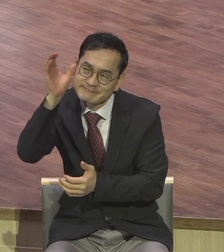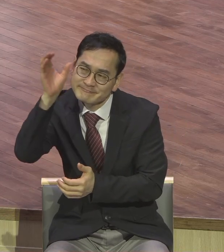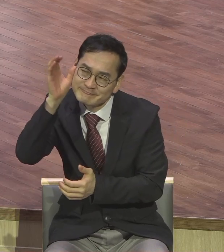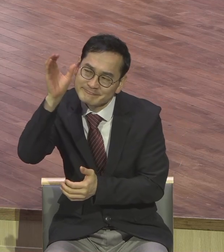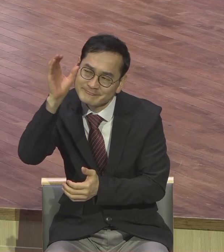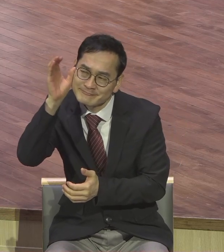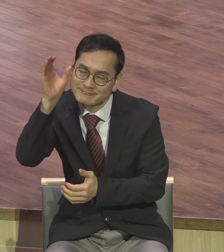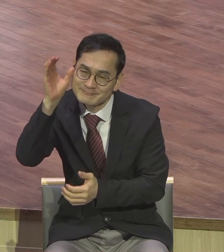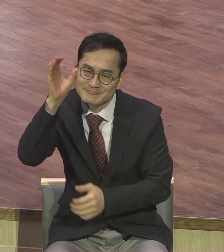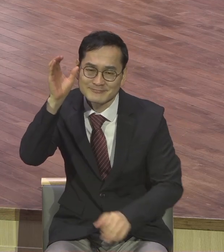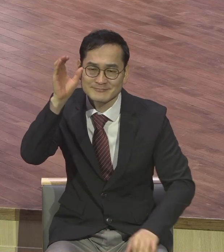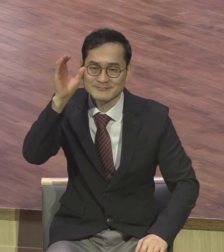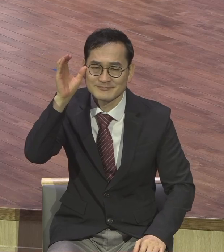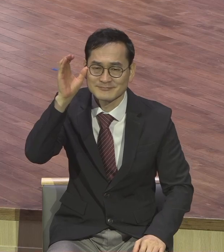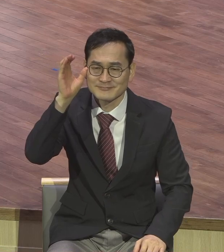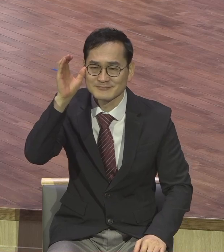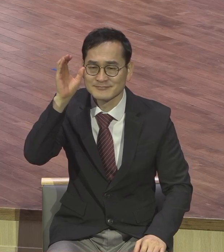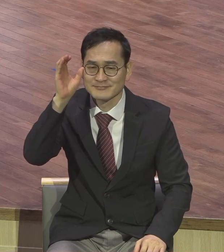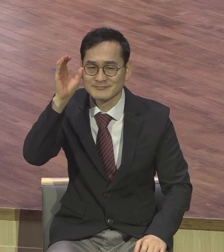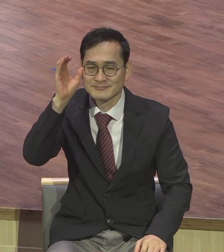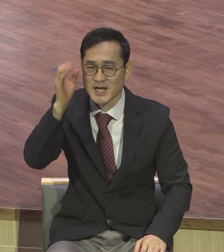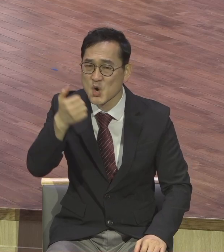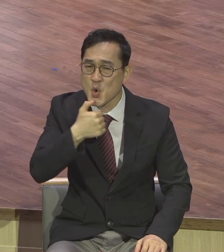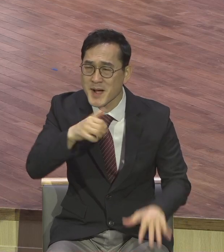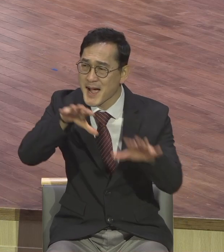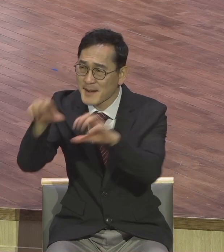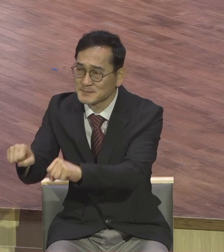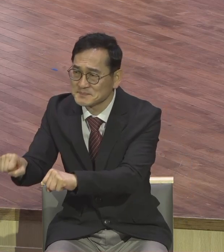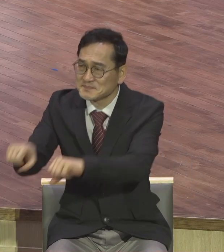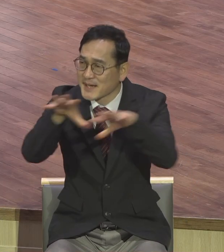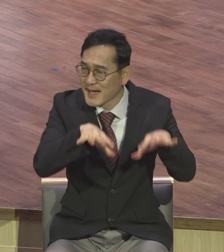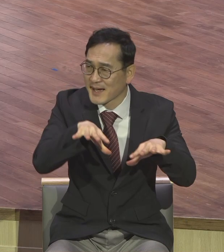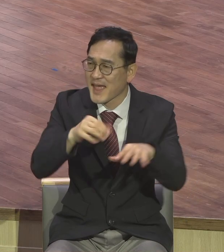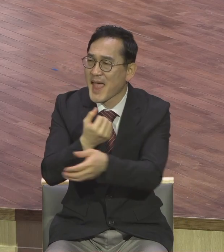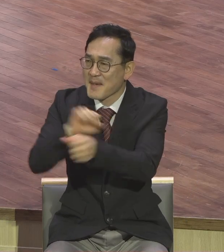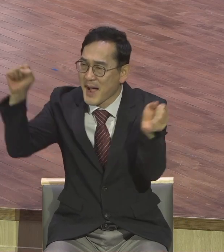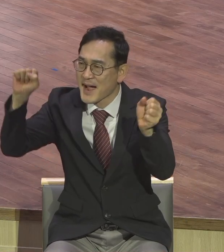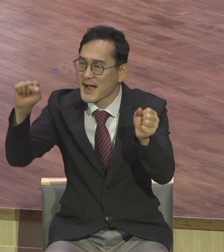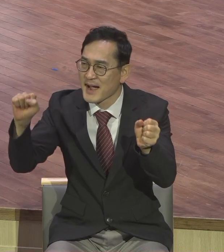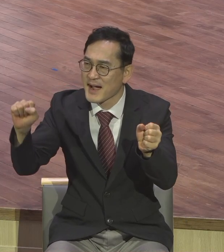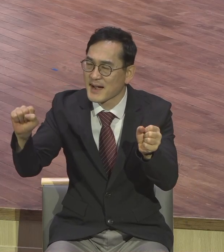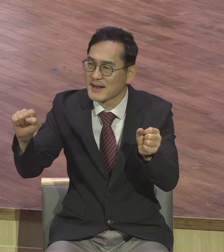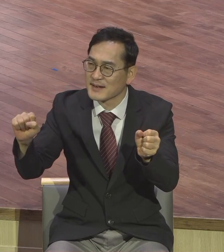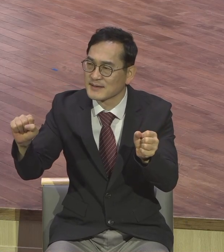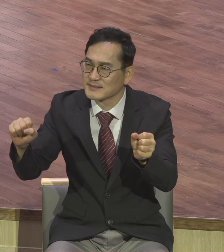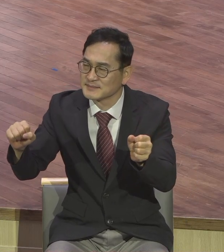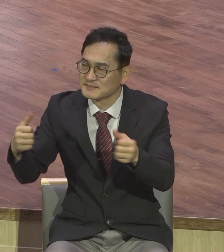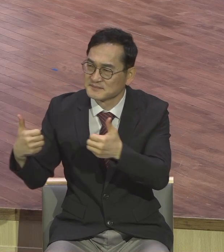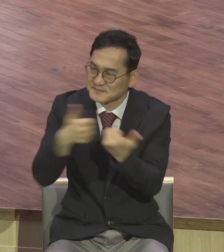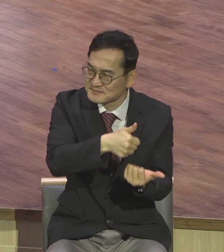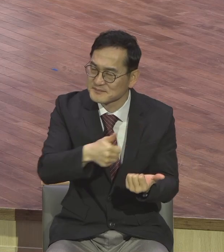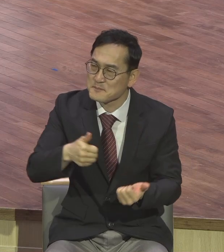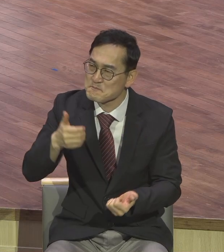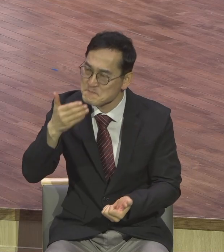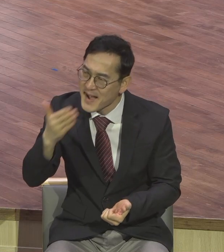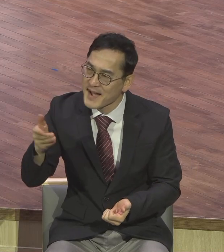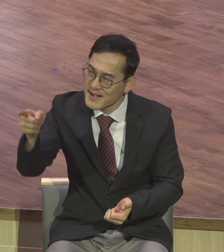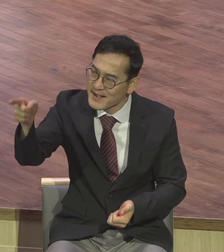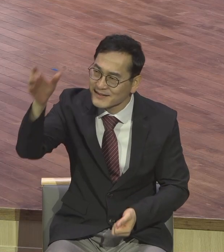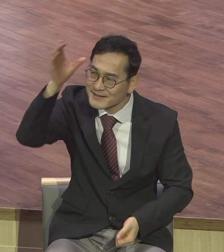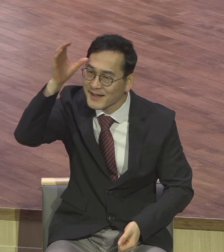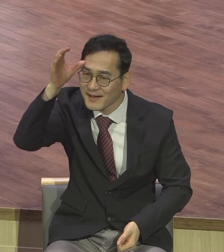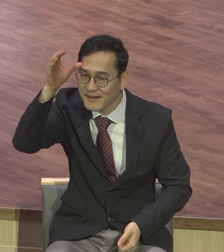이스라엘 백성들을 로마의 압제에서 해방시켜 줄 정치적 해방자로. 그러나